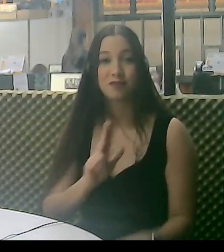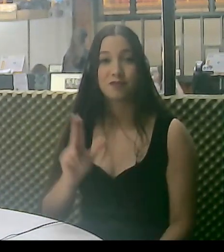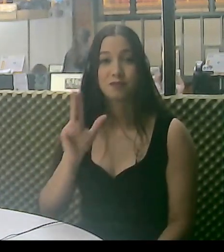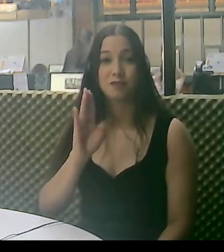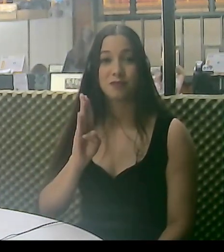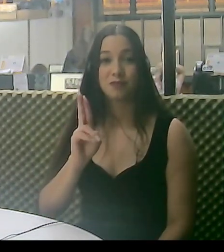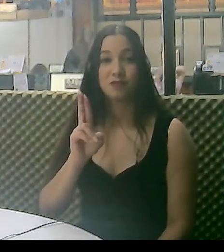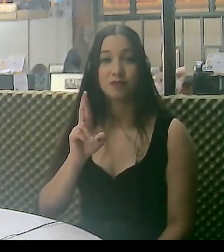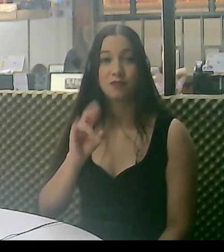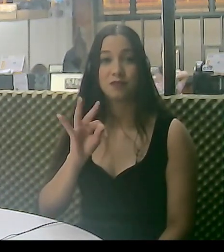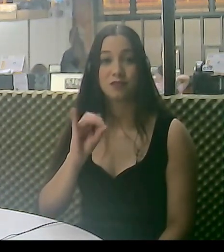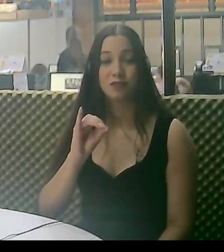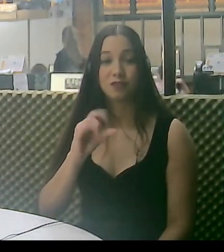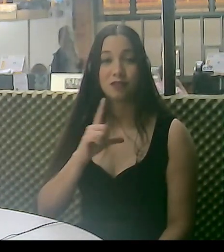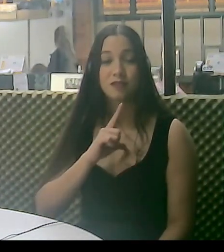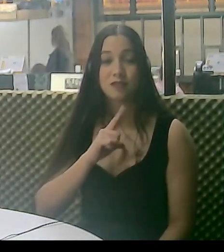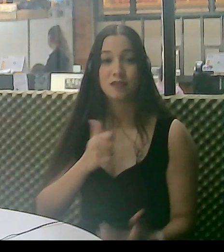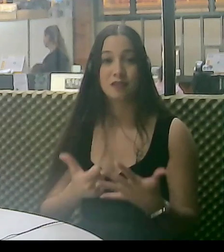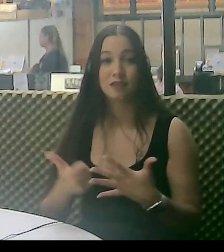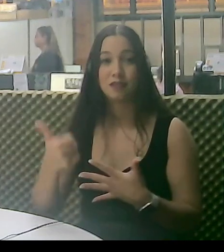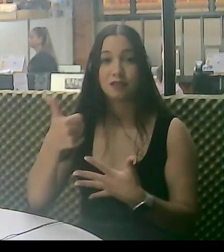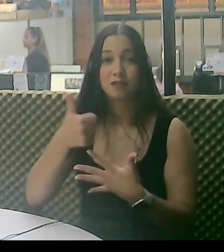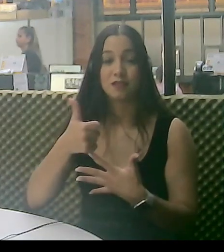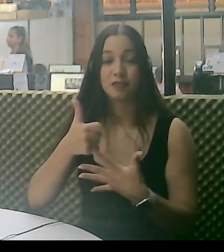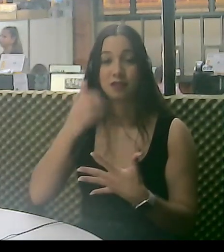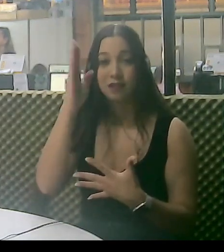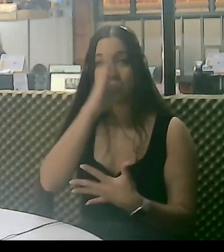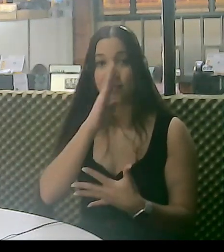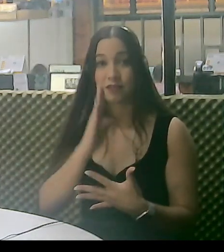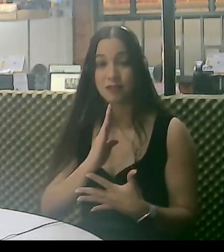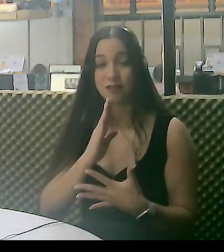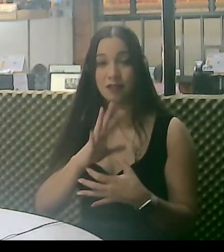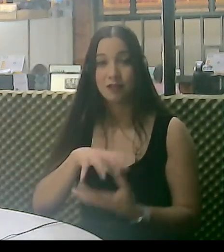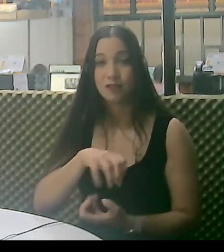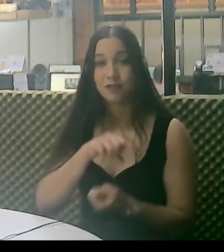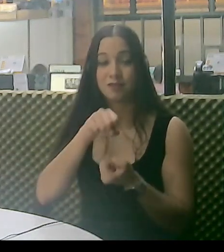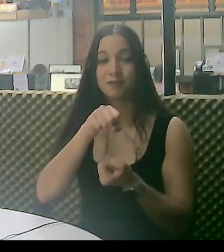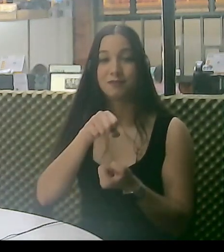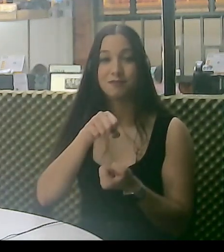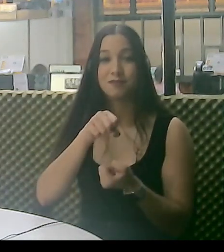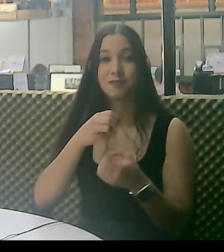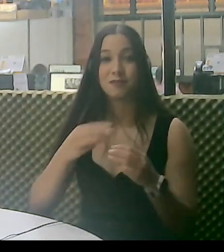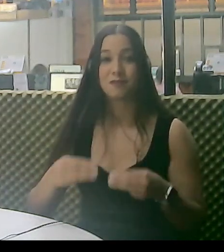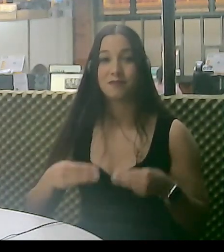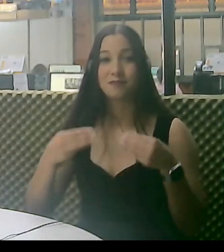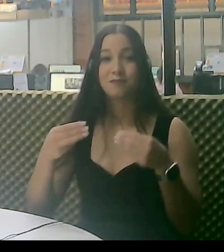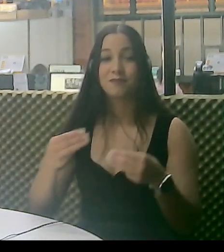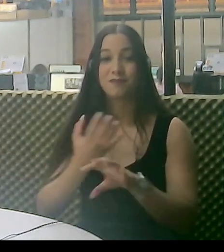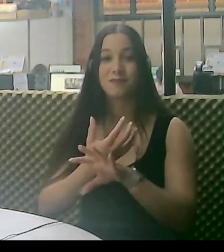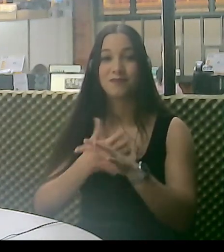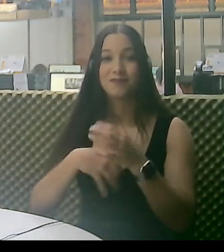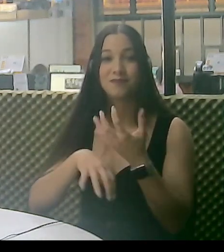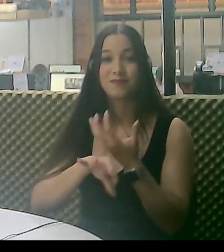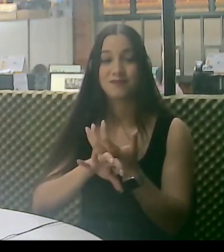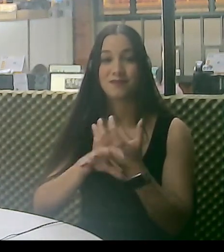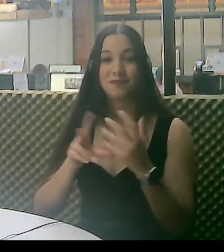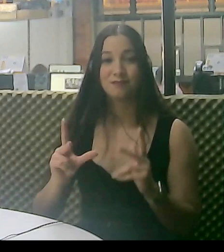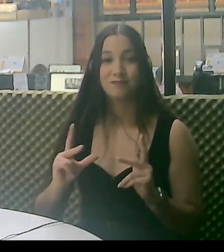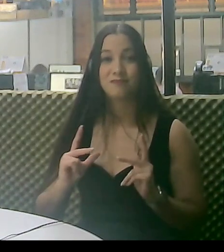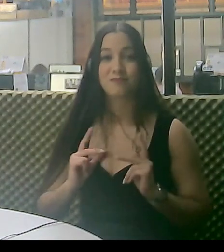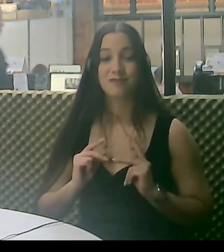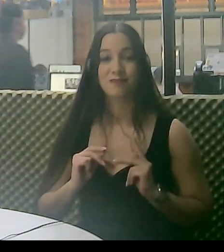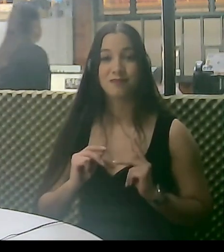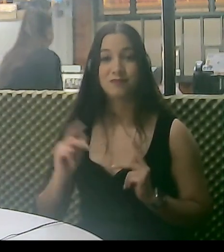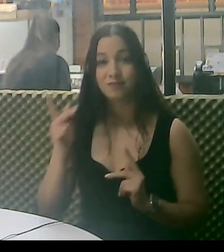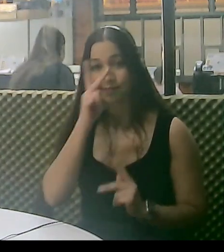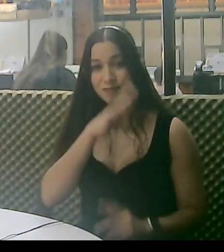programa Buriti, que ficou em segundo lugar em um prêmio nacional de sustentabilidade do Ministério do Meio Ambiente. reconhecimento